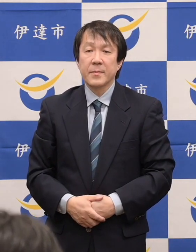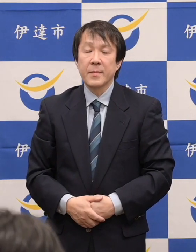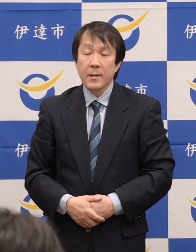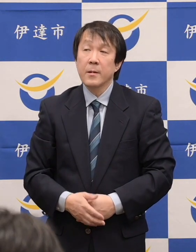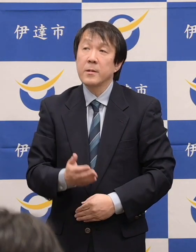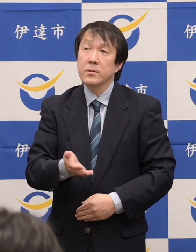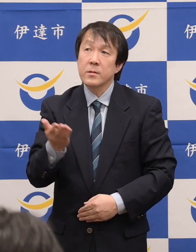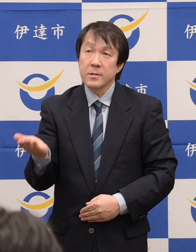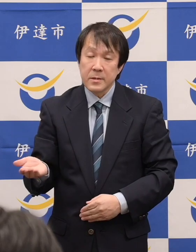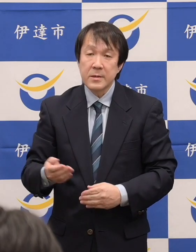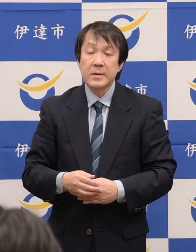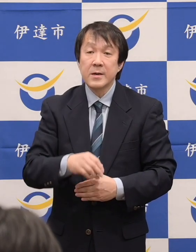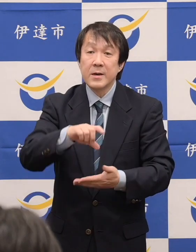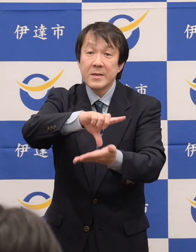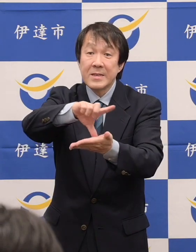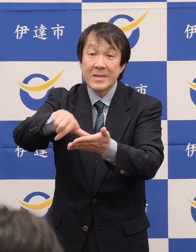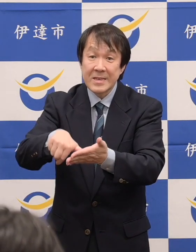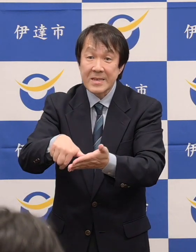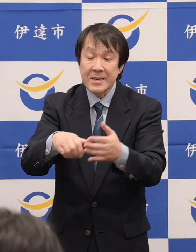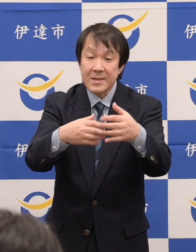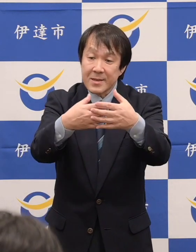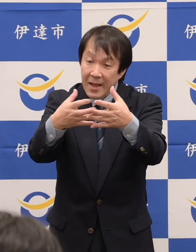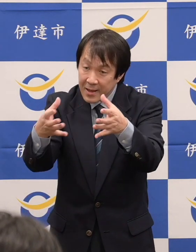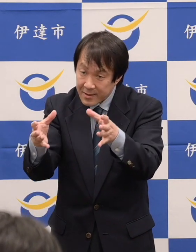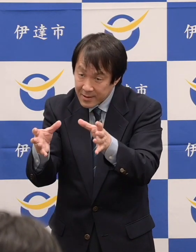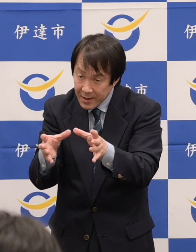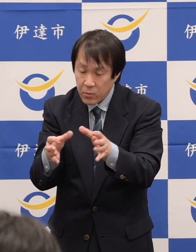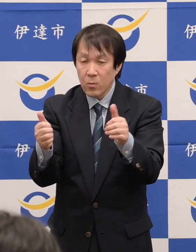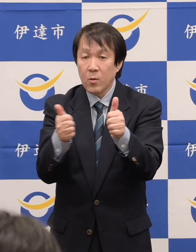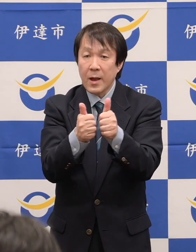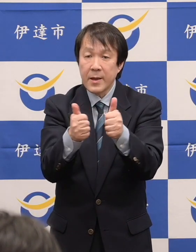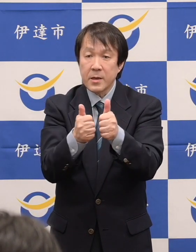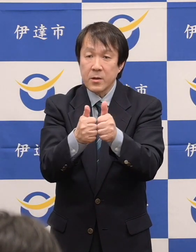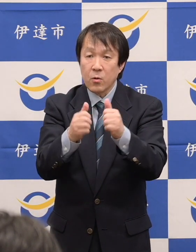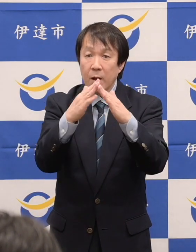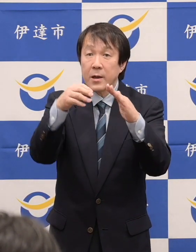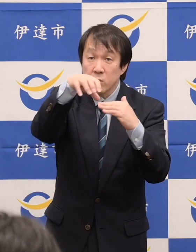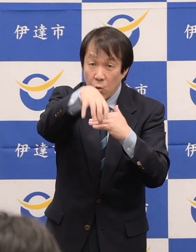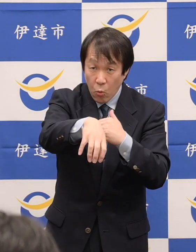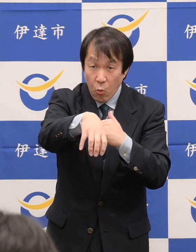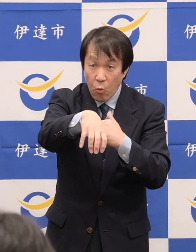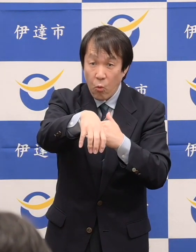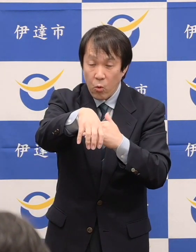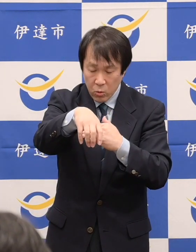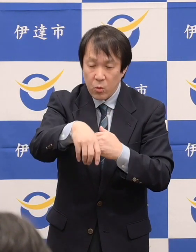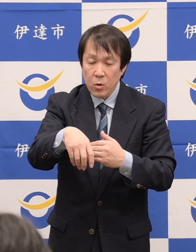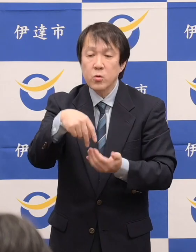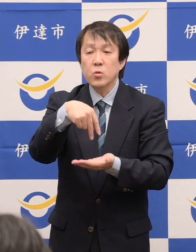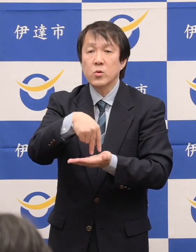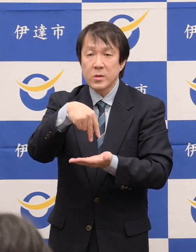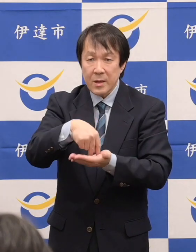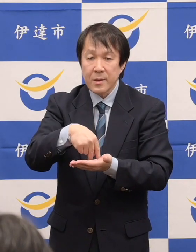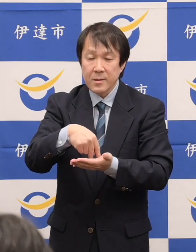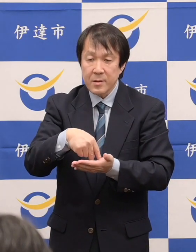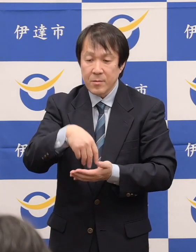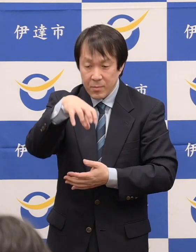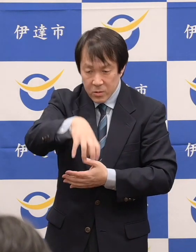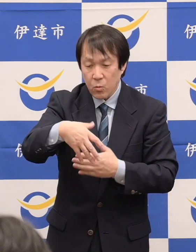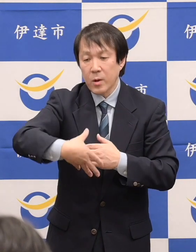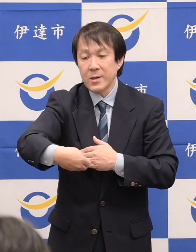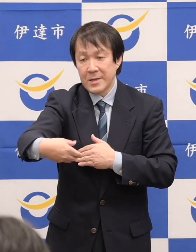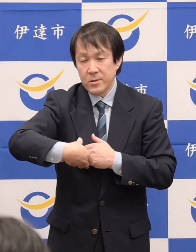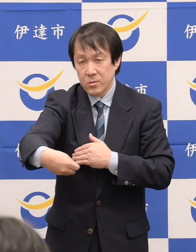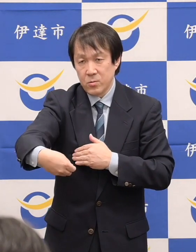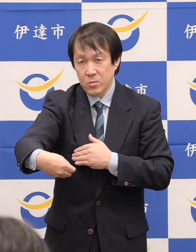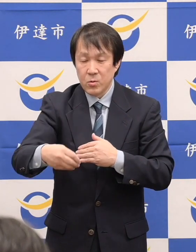それから地域団体への会場、会議会場、会議集会場所としての提供としまして、